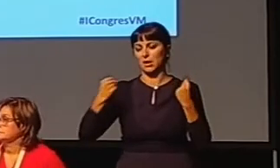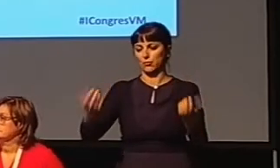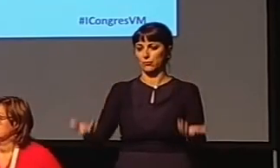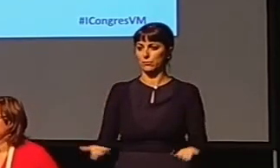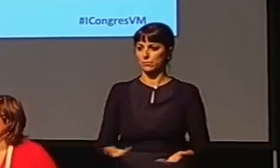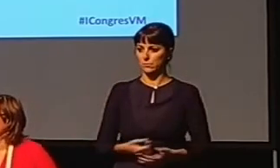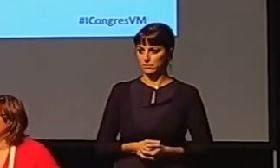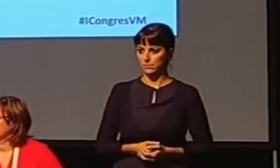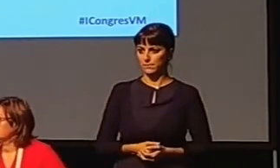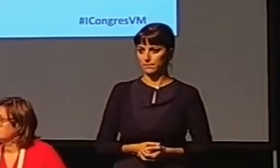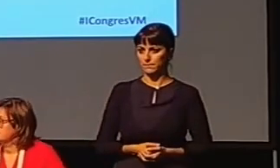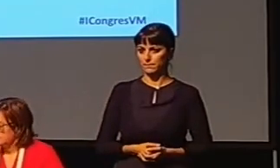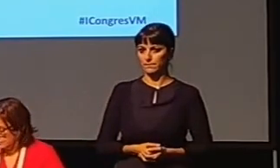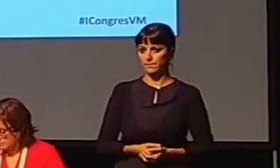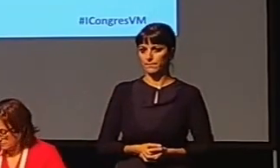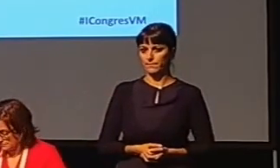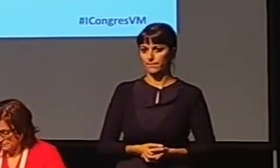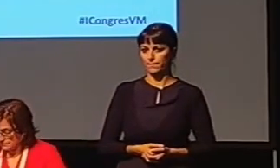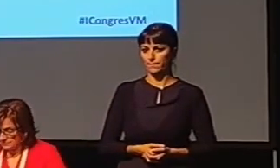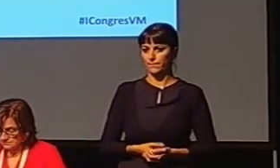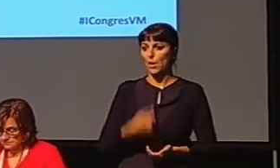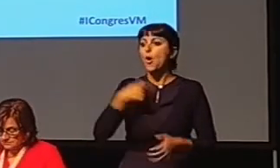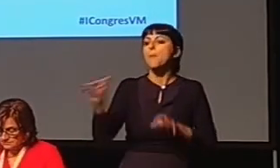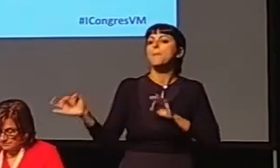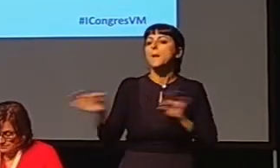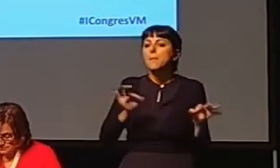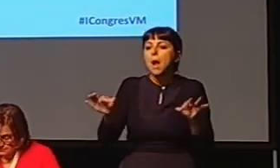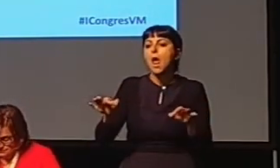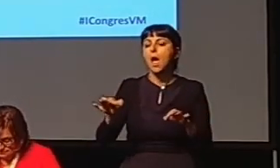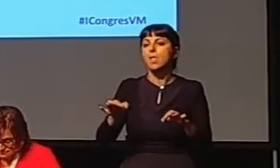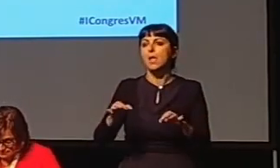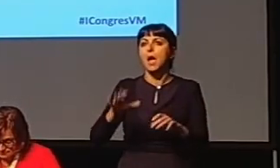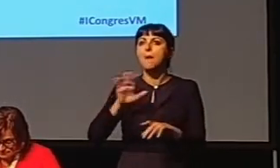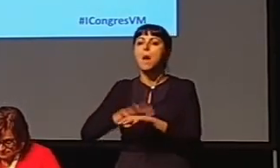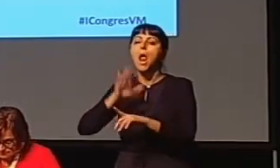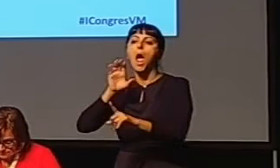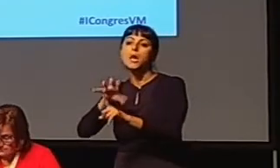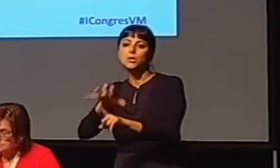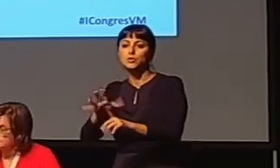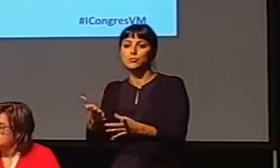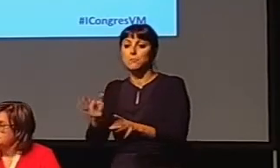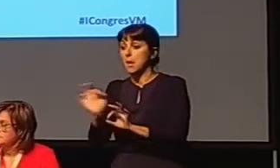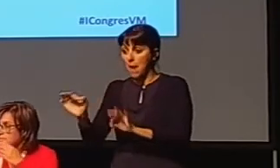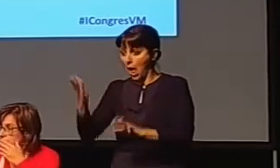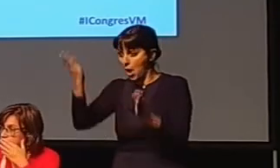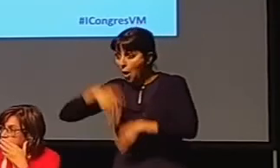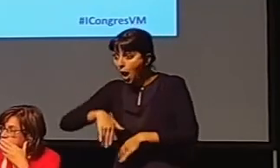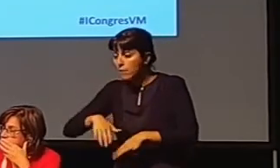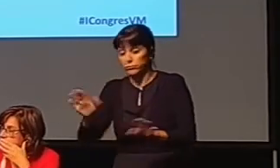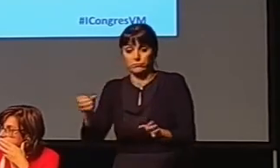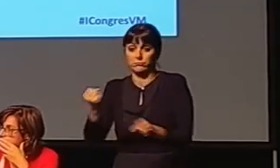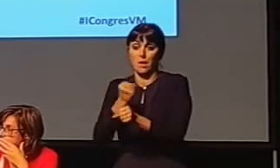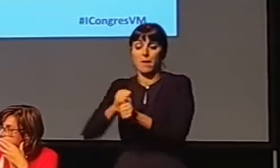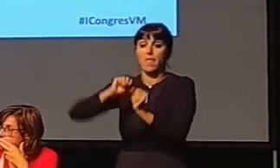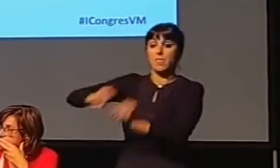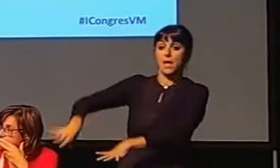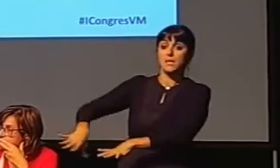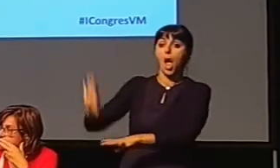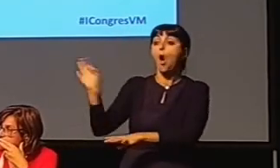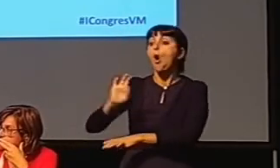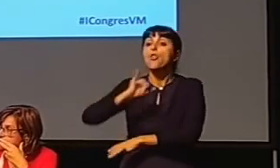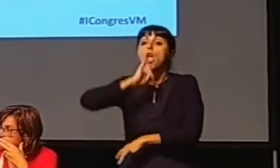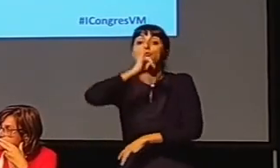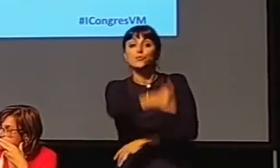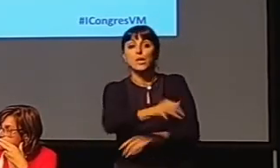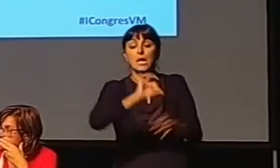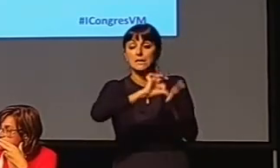Quan algú em diu és que no estic preparada, dic, pues deixa de treballar. O lo segon, denuncia al teu